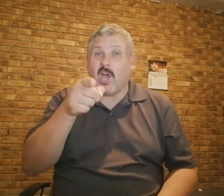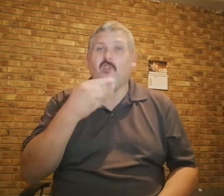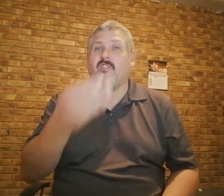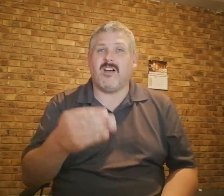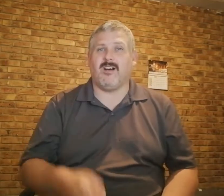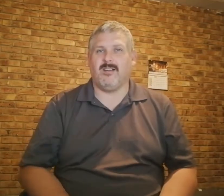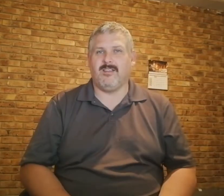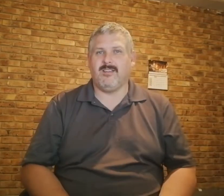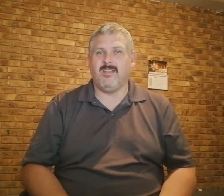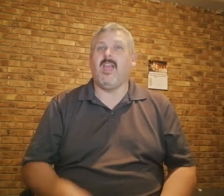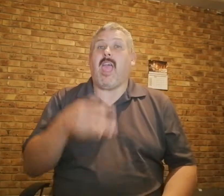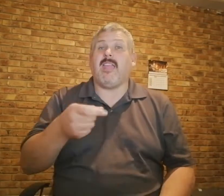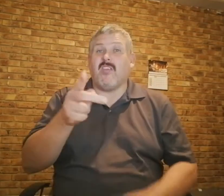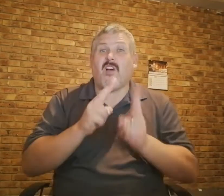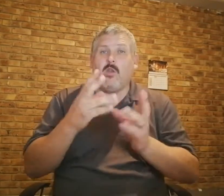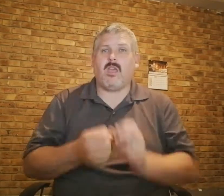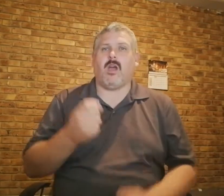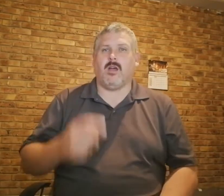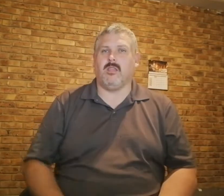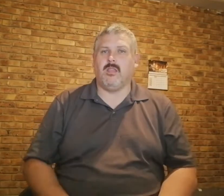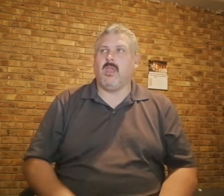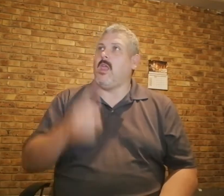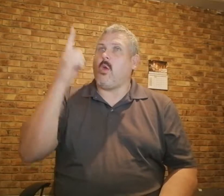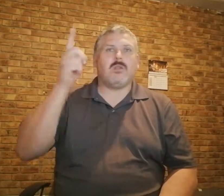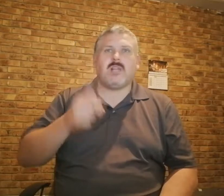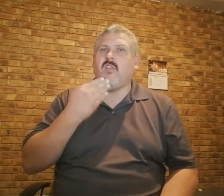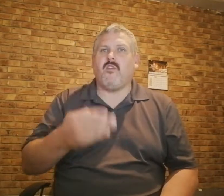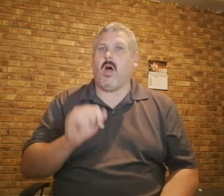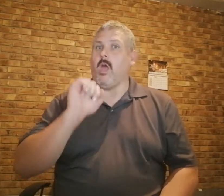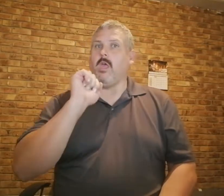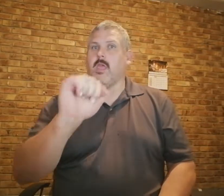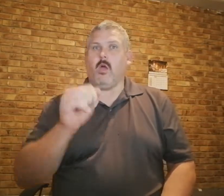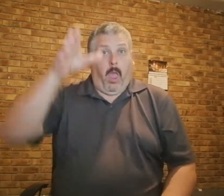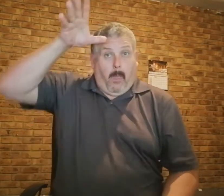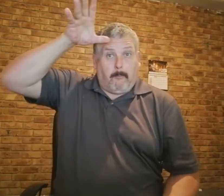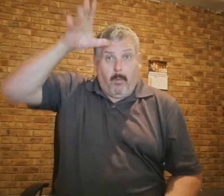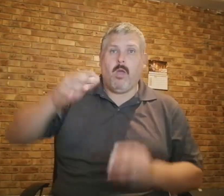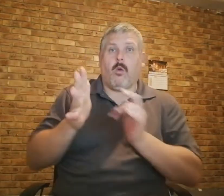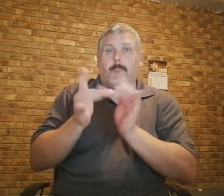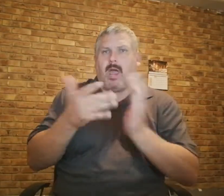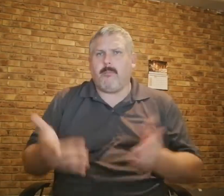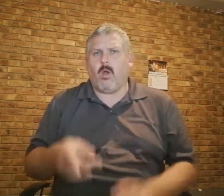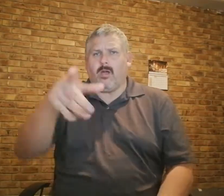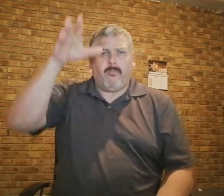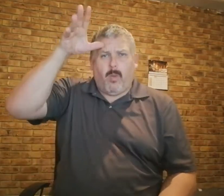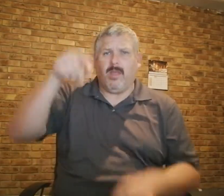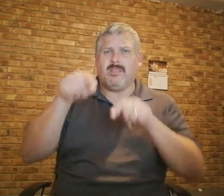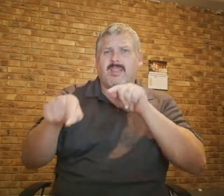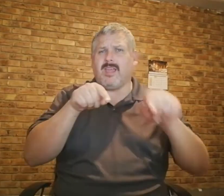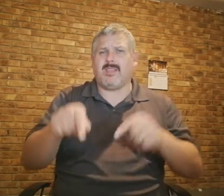jou pel. Het dit behouden gehad? God sal nie praat, jou, pfff, de Bijbel, pfff, dit, dit,